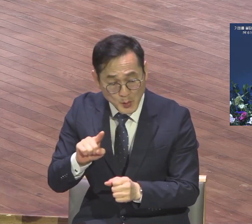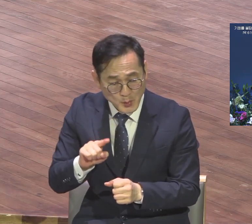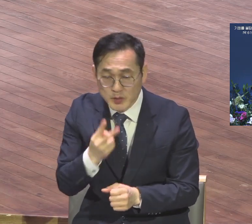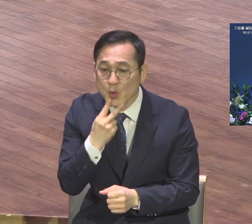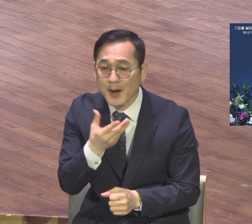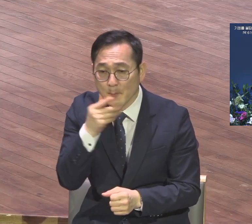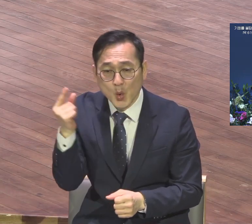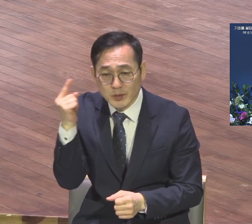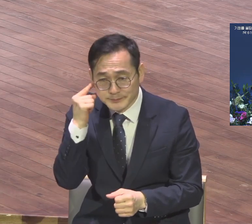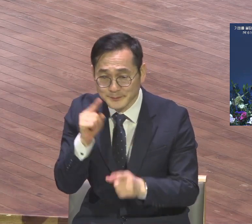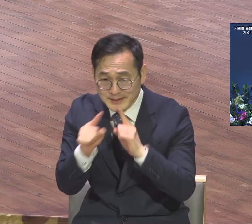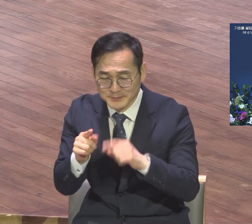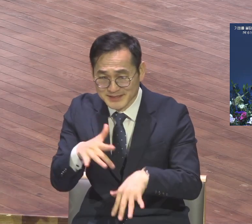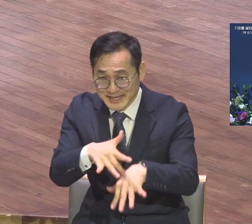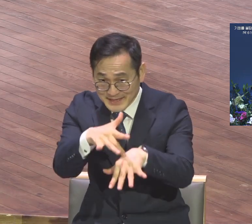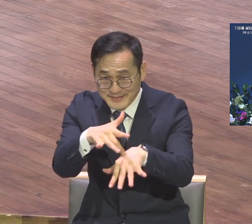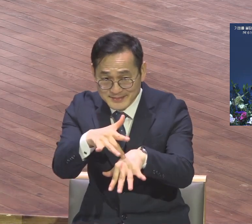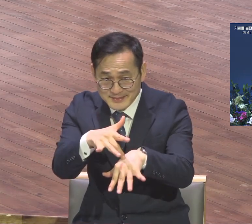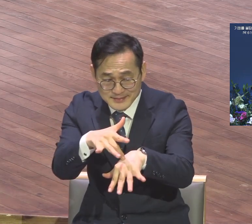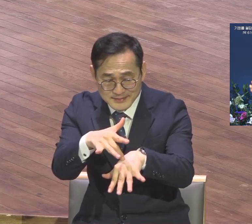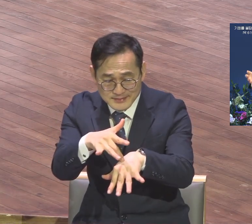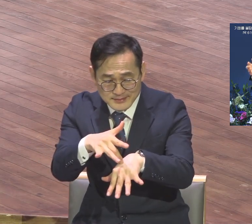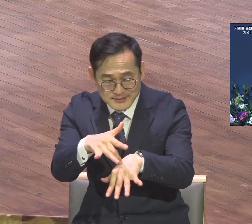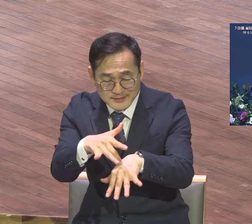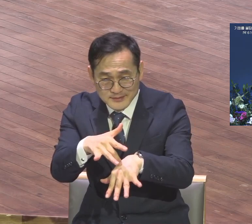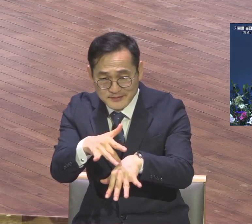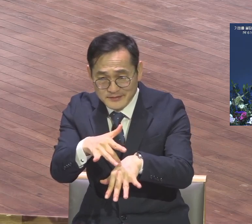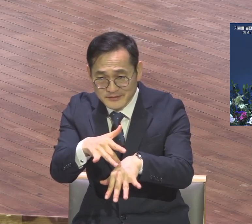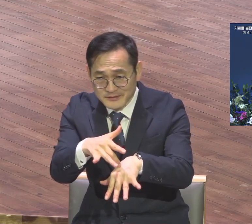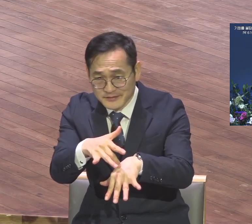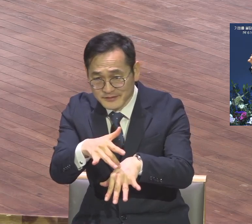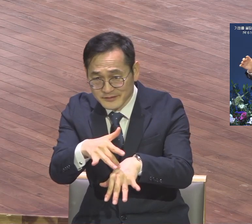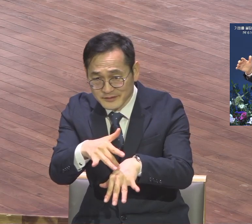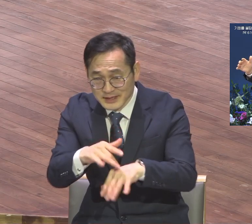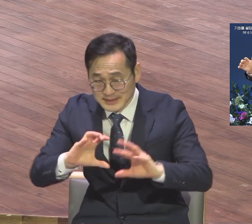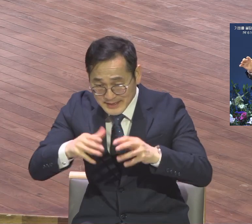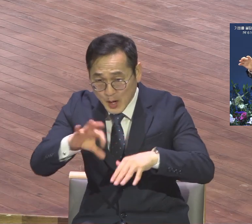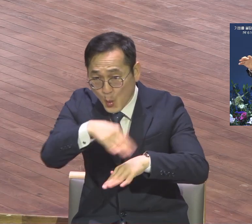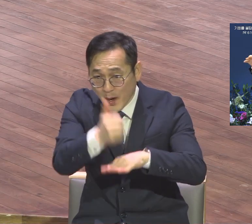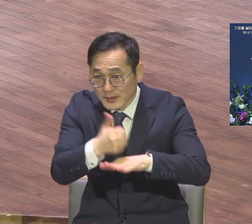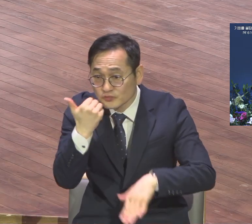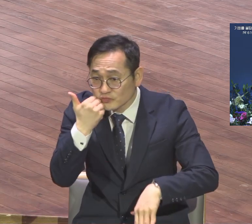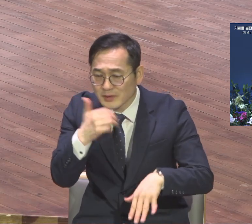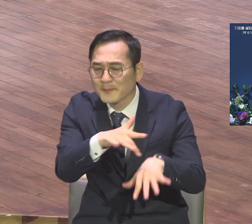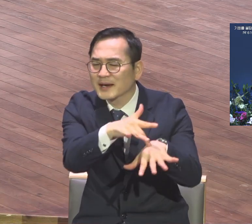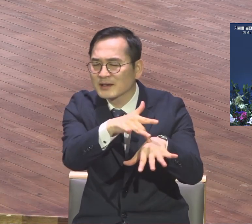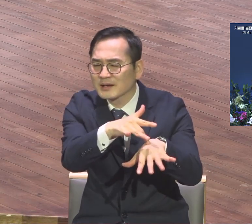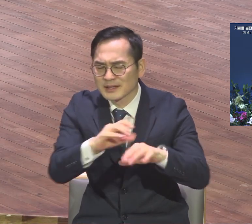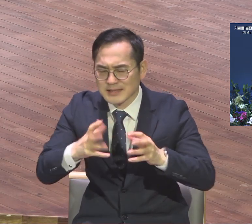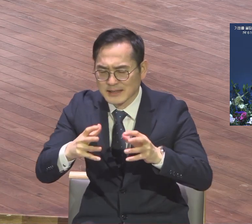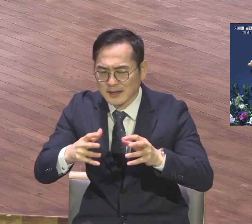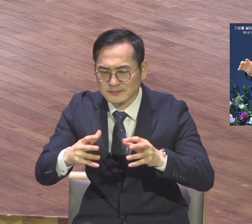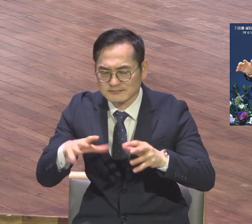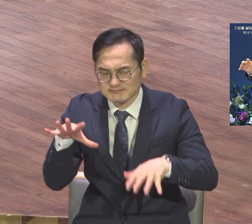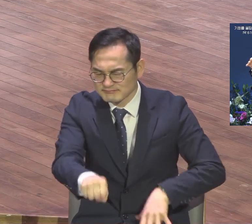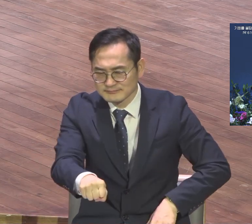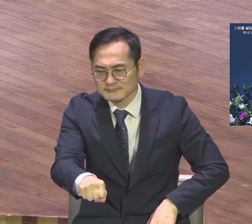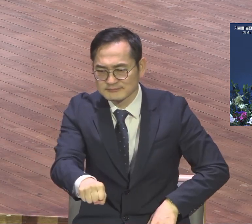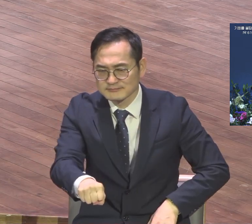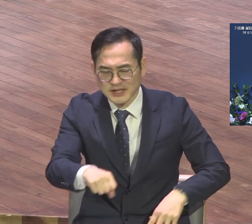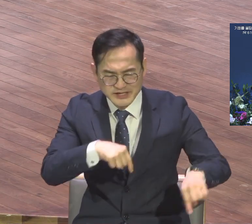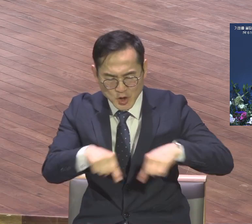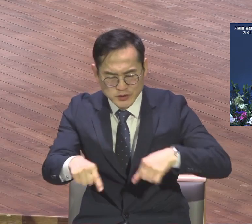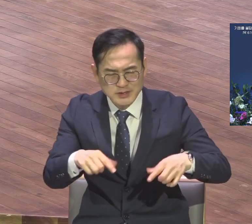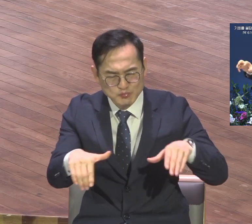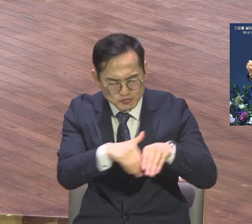너 아비 마귀 이 세상 망은 마귀예요. 세상 공용어세를 잡고 정치 문화